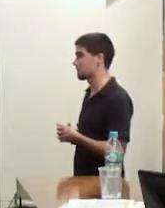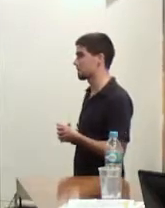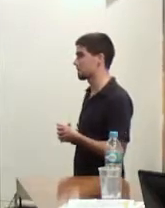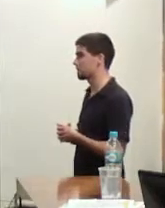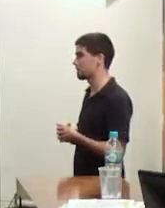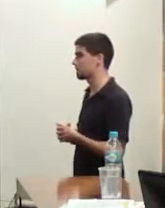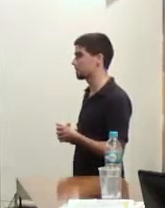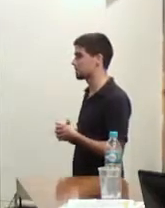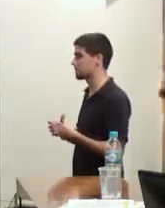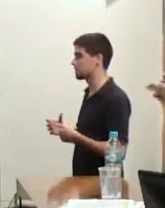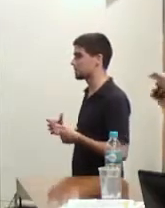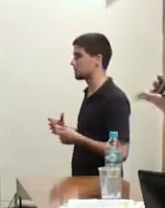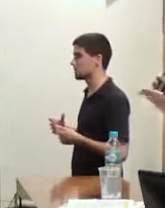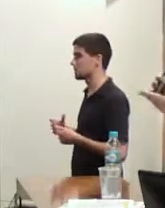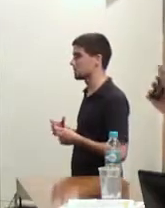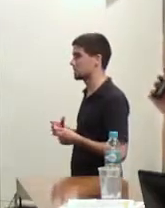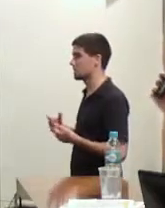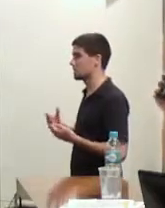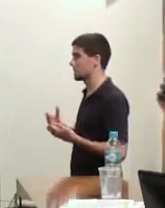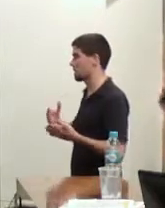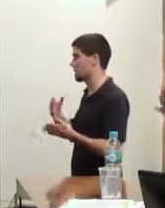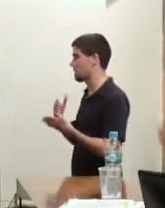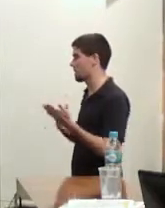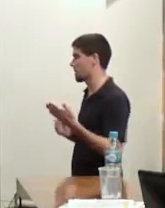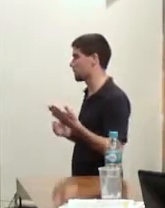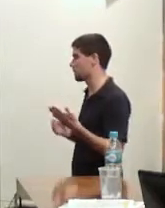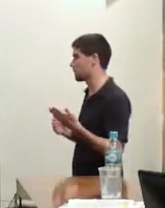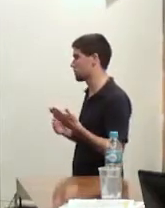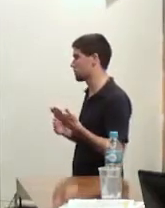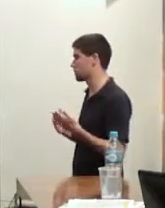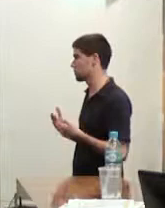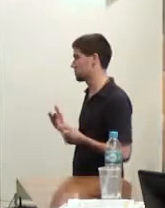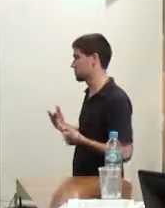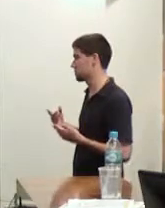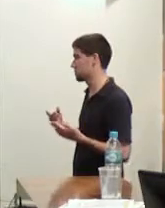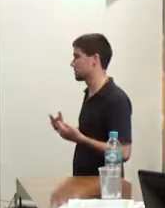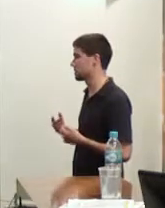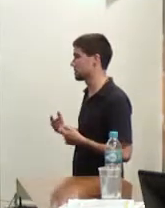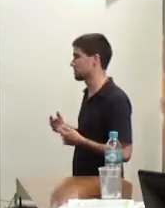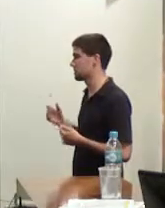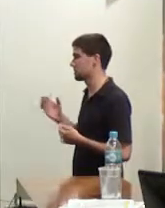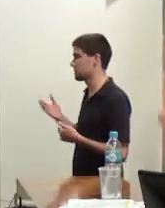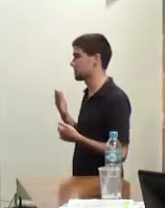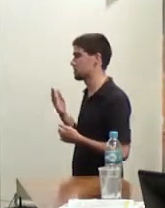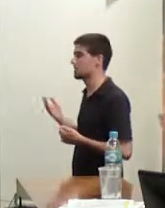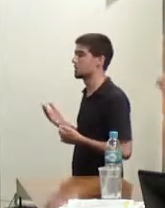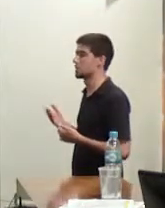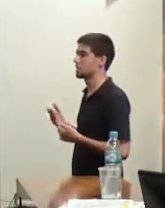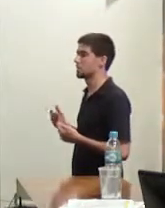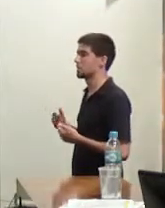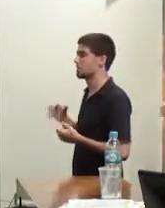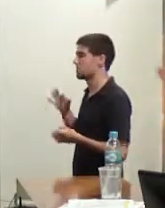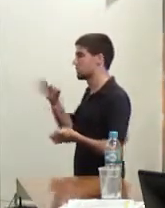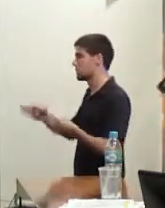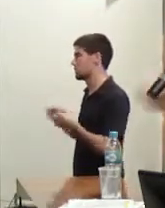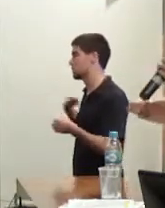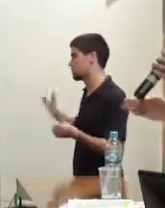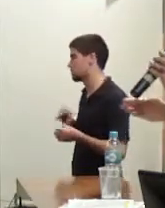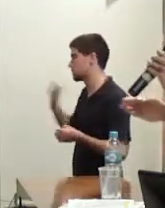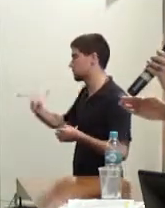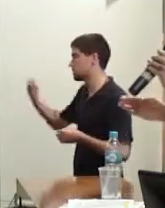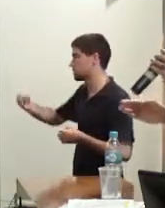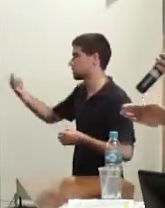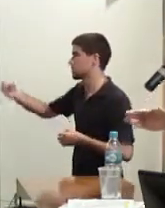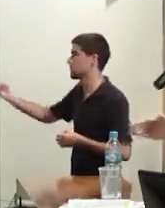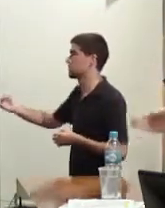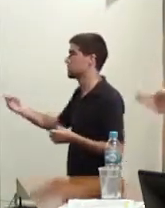infraestructura de la ciudad siempre estuvo a cargo de Esbase, y lo que ha ocurrido es que año tras año hemos votado presupuestos para ampliar la